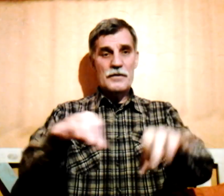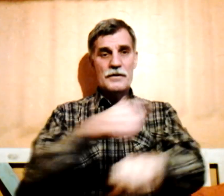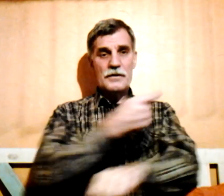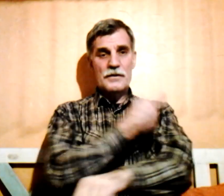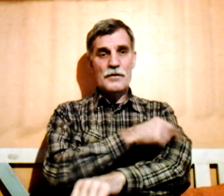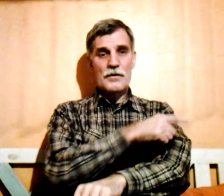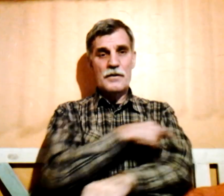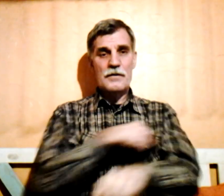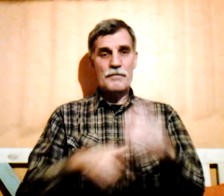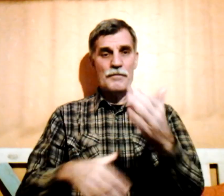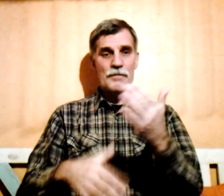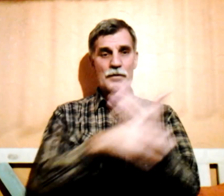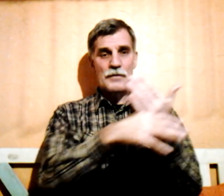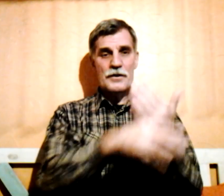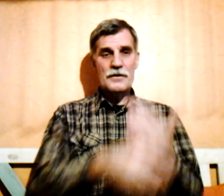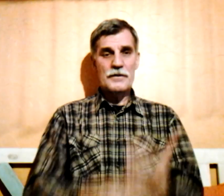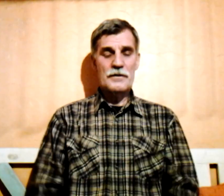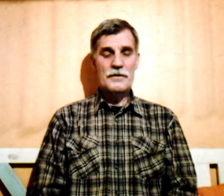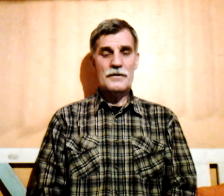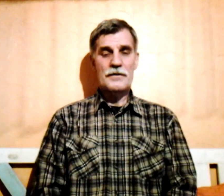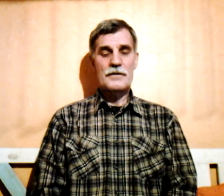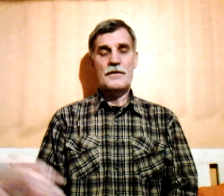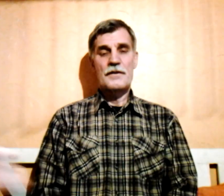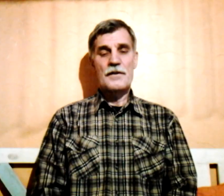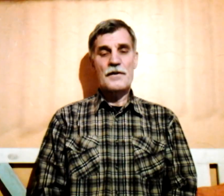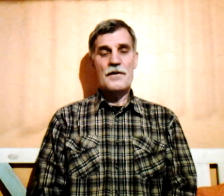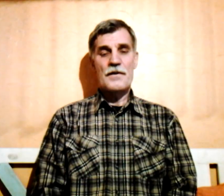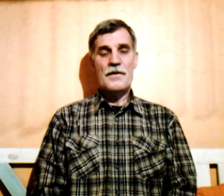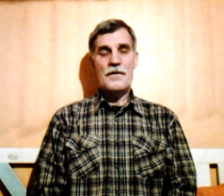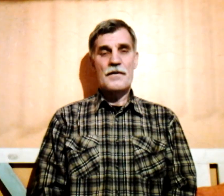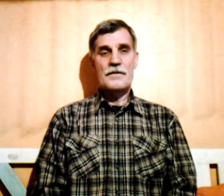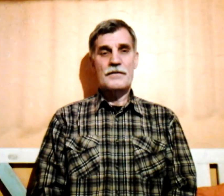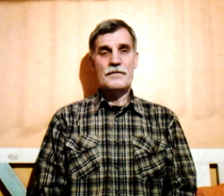Fire truck. Пожарная машина. Пожарная машина.